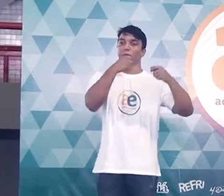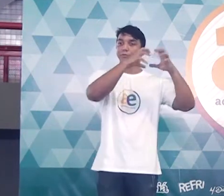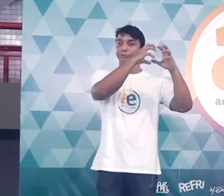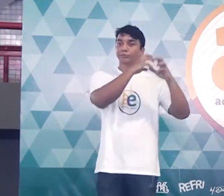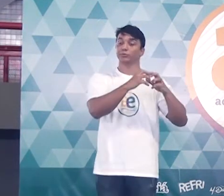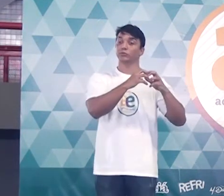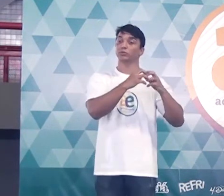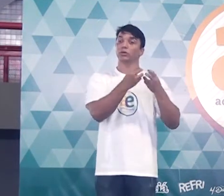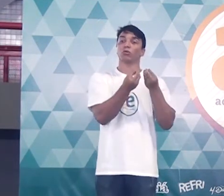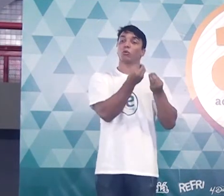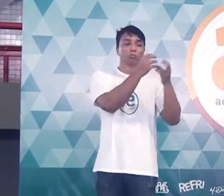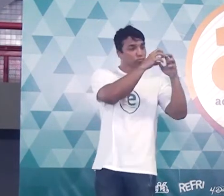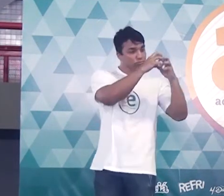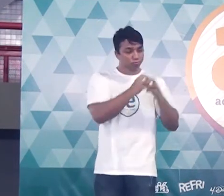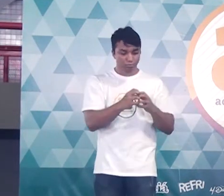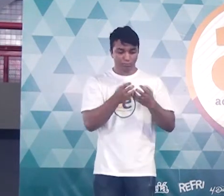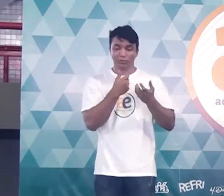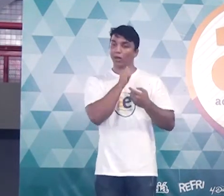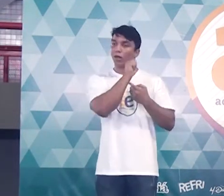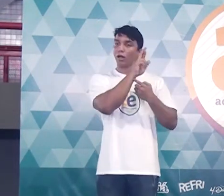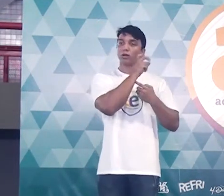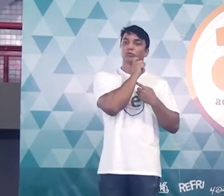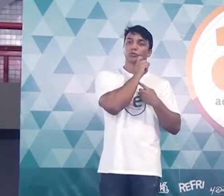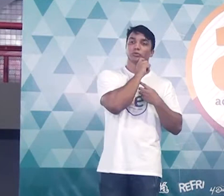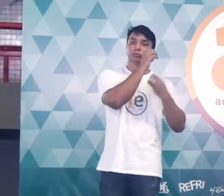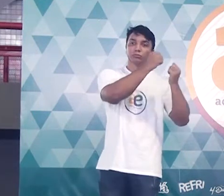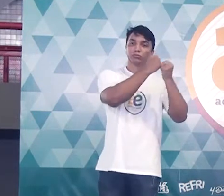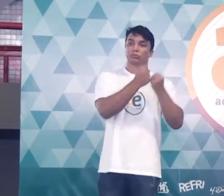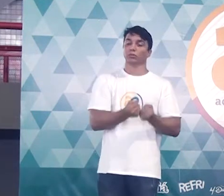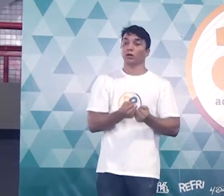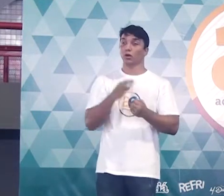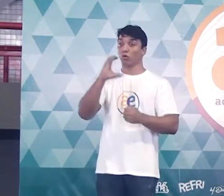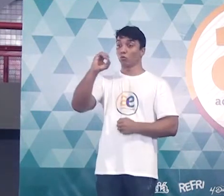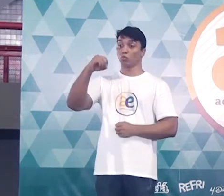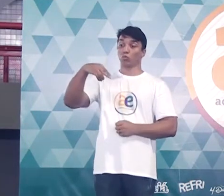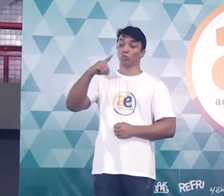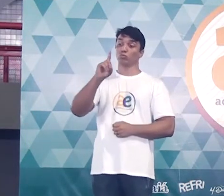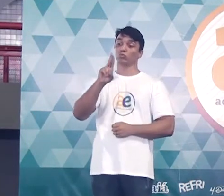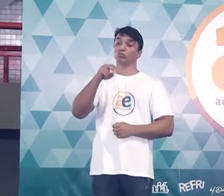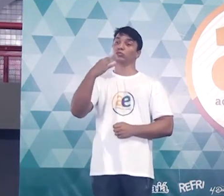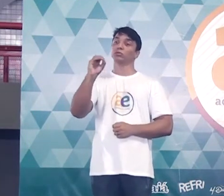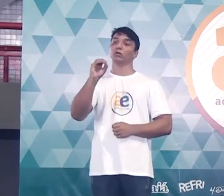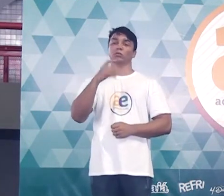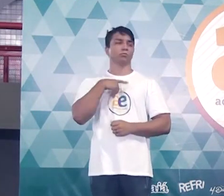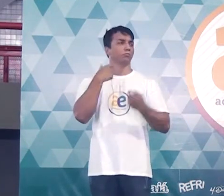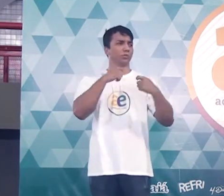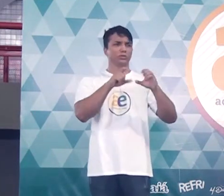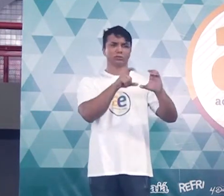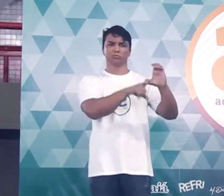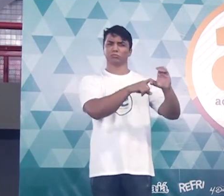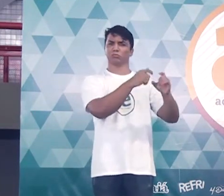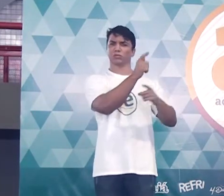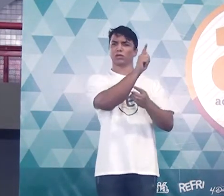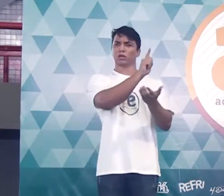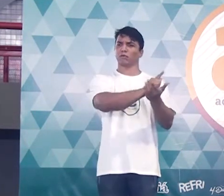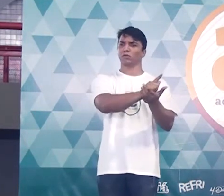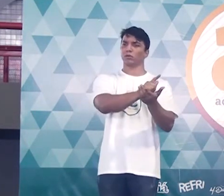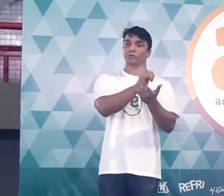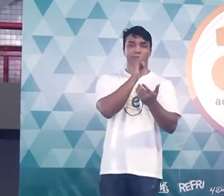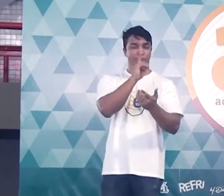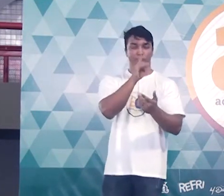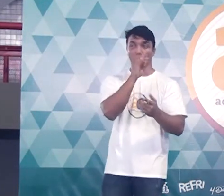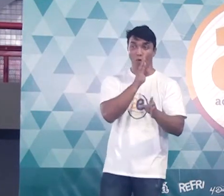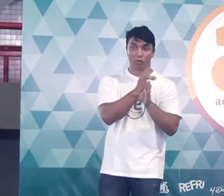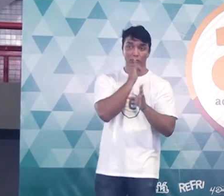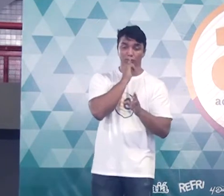A condução precisa da gravidade? Não. Se eu queimar aqui uma barra,